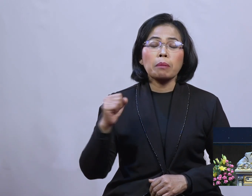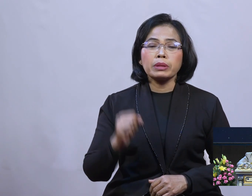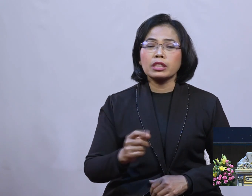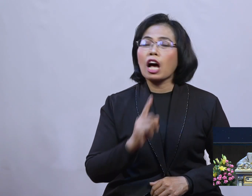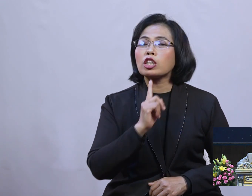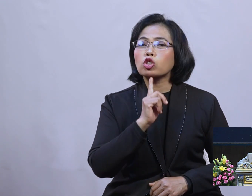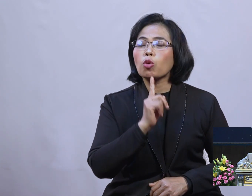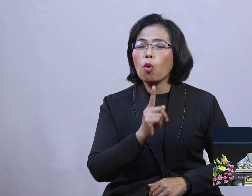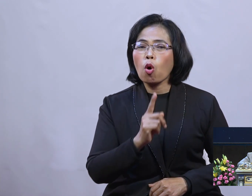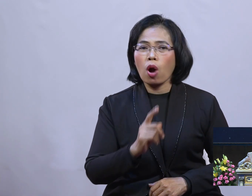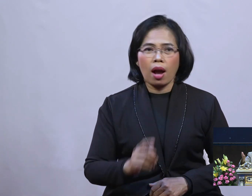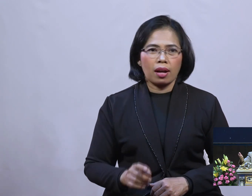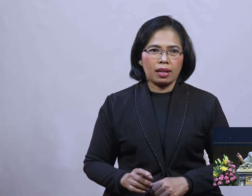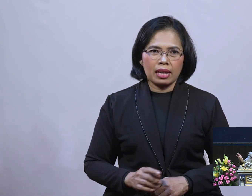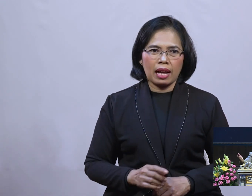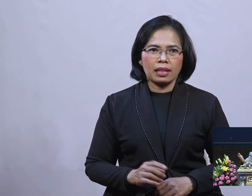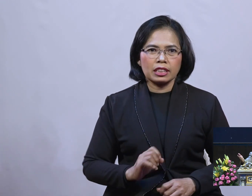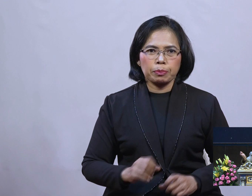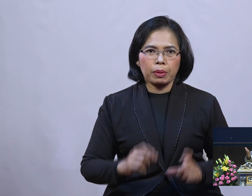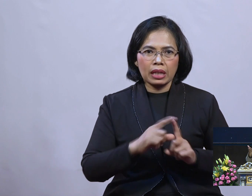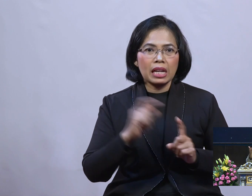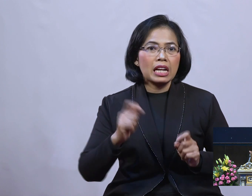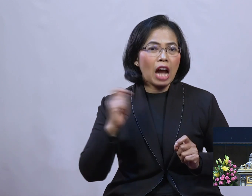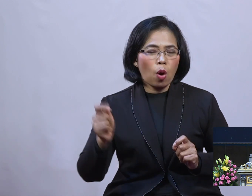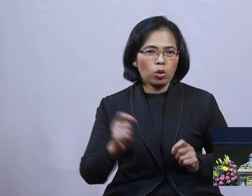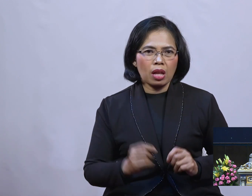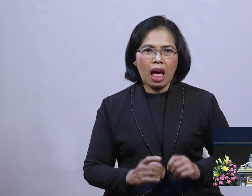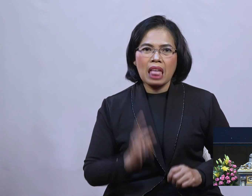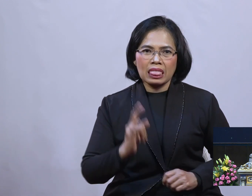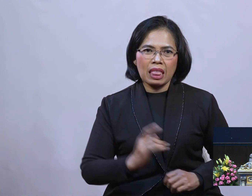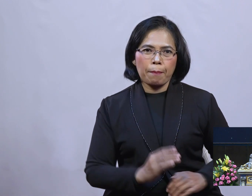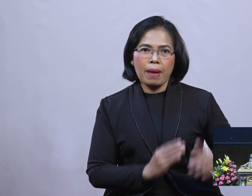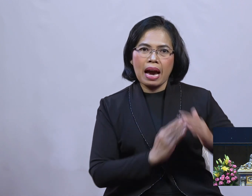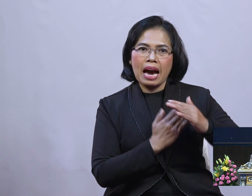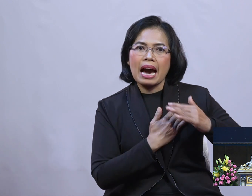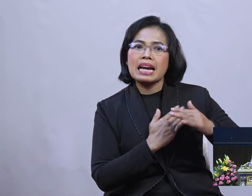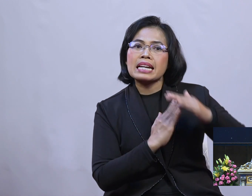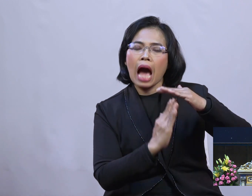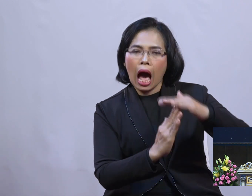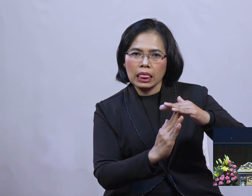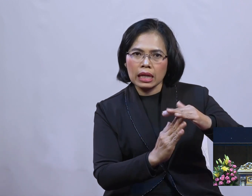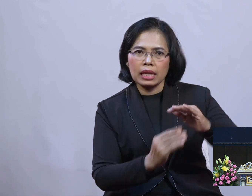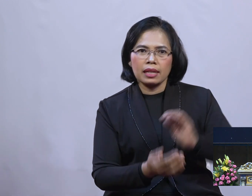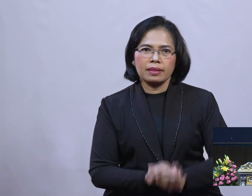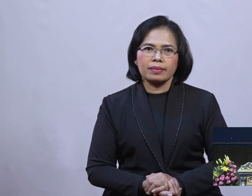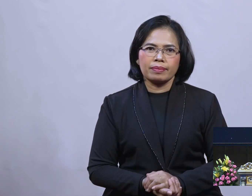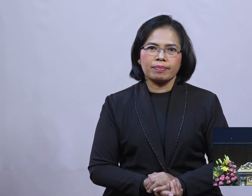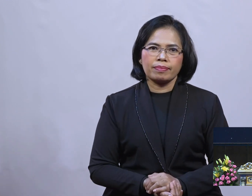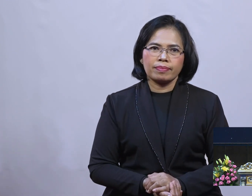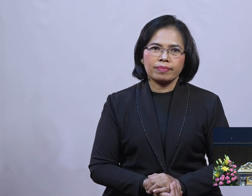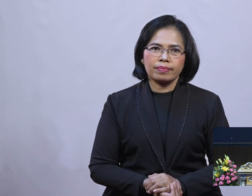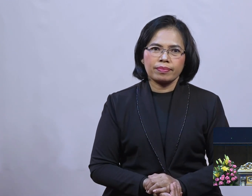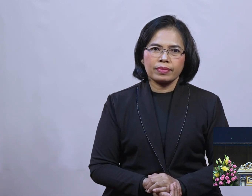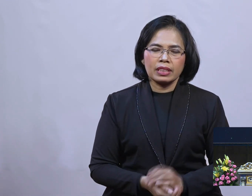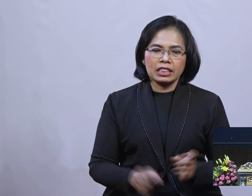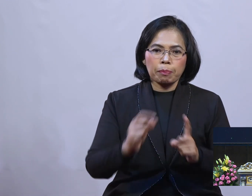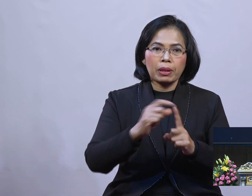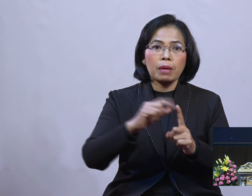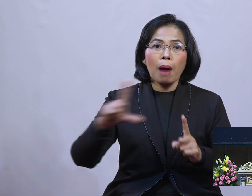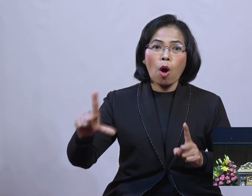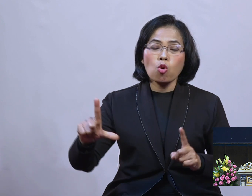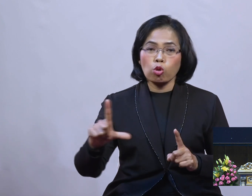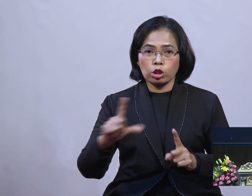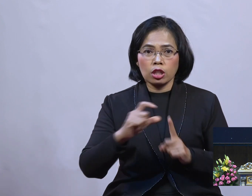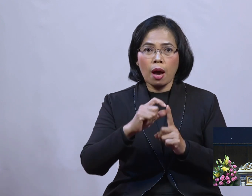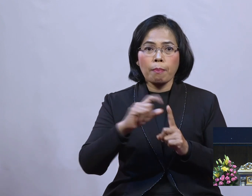Kita akan rendah hati kenapa karena kita bisa ada Paulus bilang apa aku ada sebagaimana ku ada karena Anugerah berkali-kali